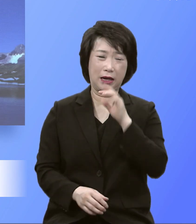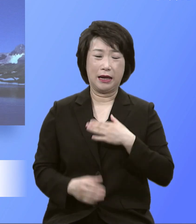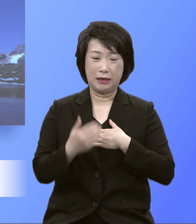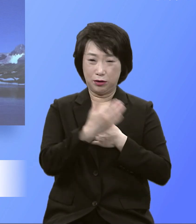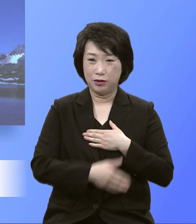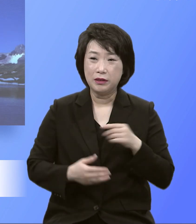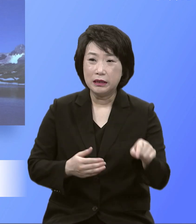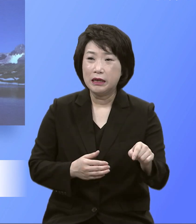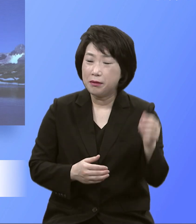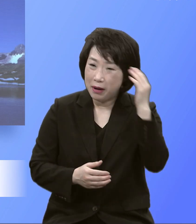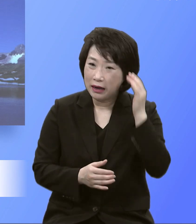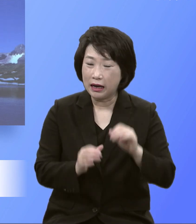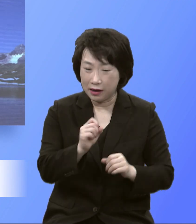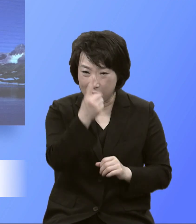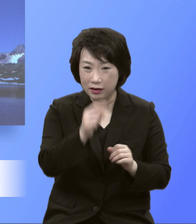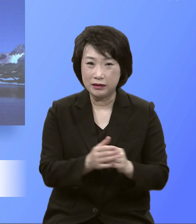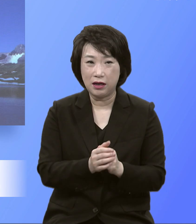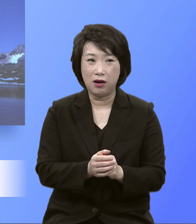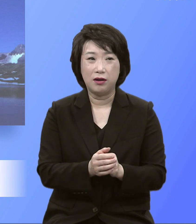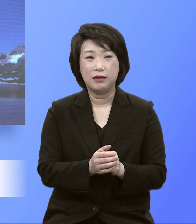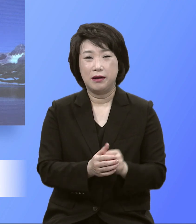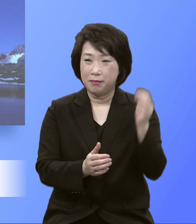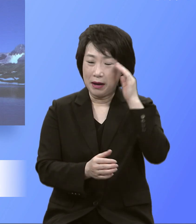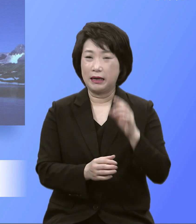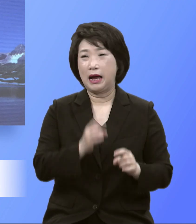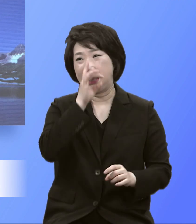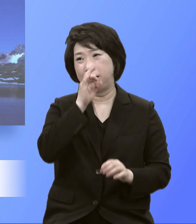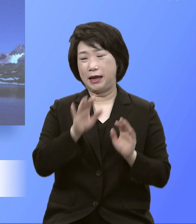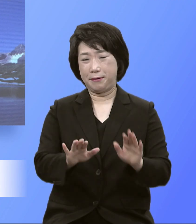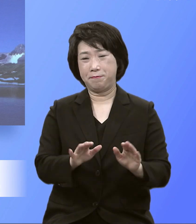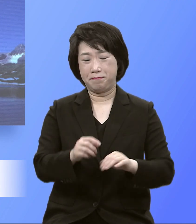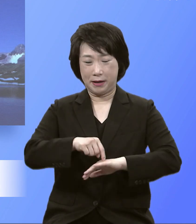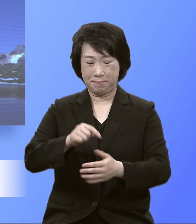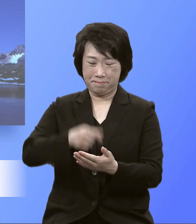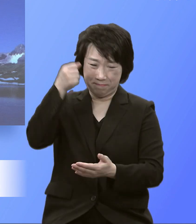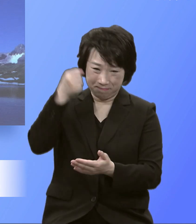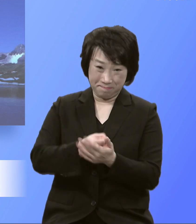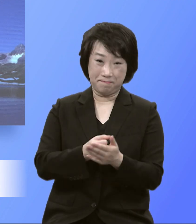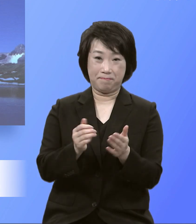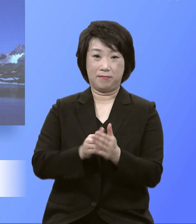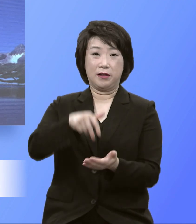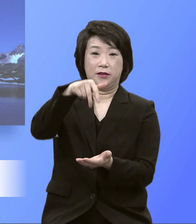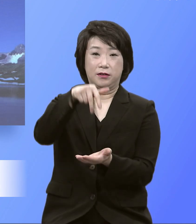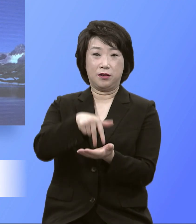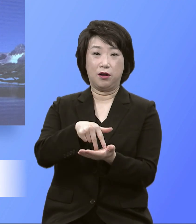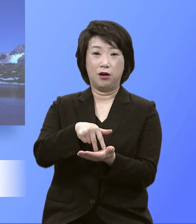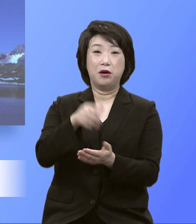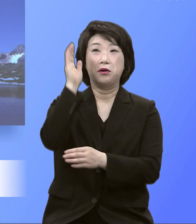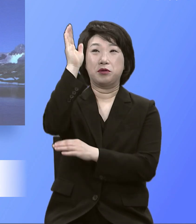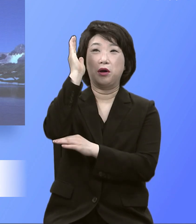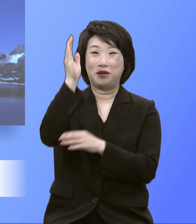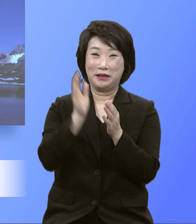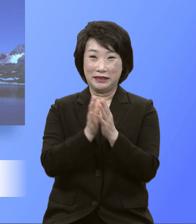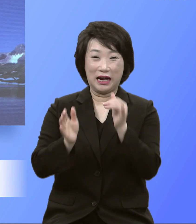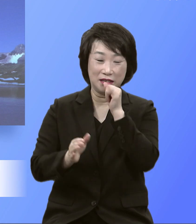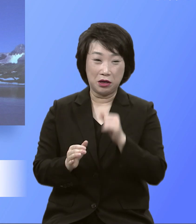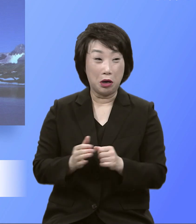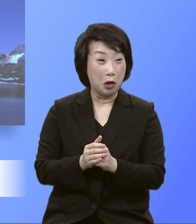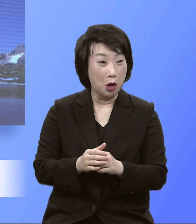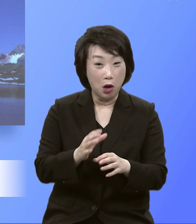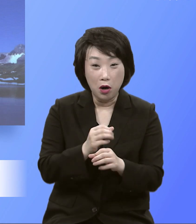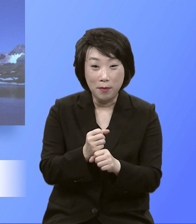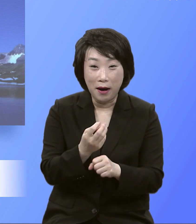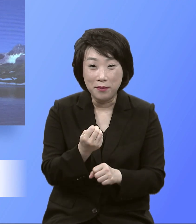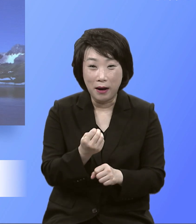육신이 방해꾼에 방해받으면 안 된다. 그리고 딱 서서 설교를 몇 시간 하느냐